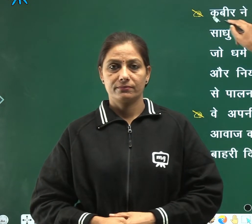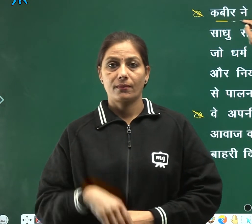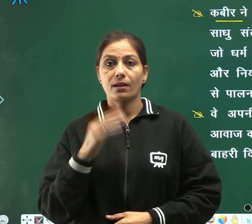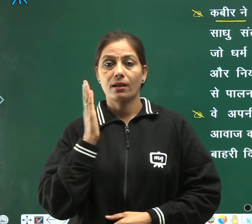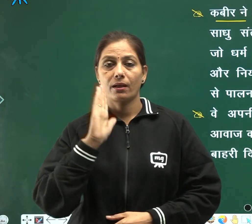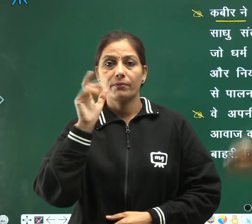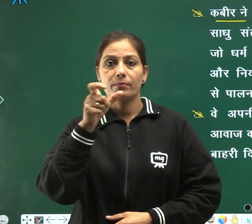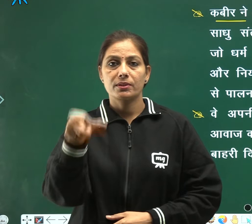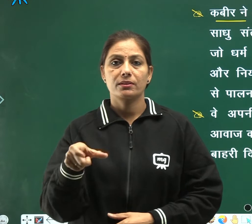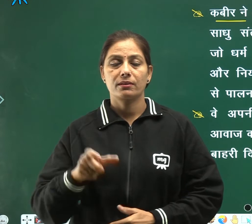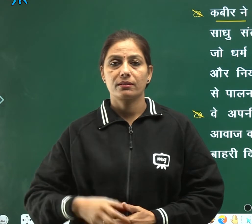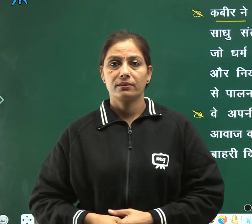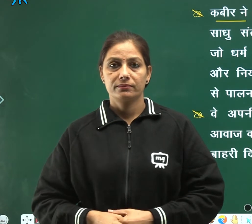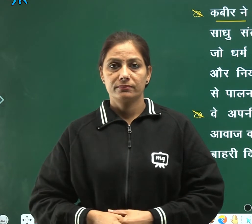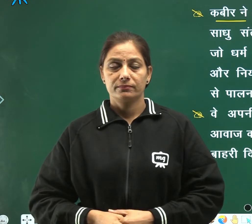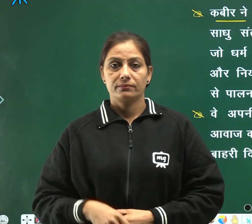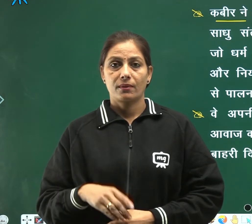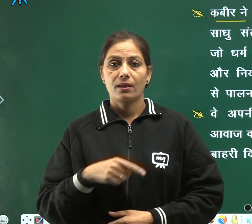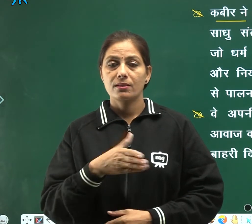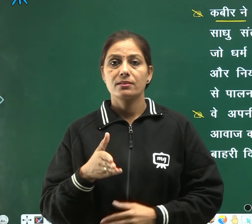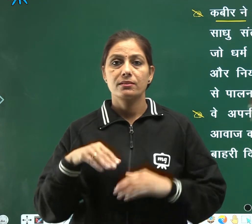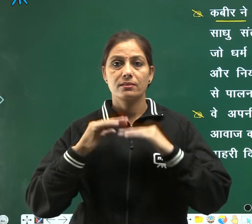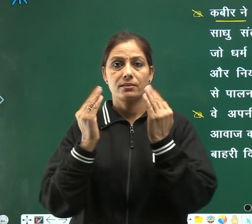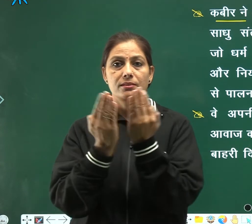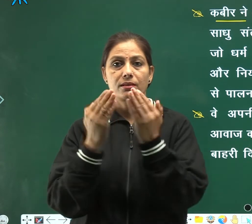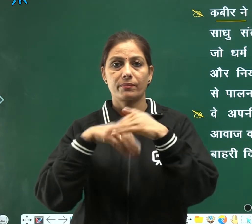कबीर ने इस संसार में